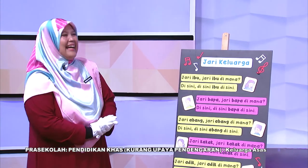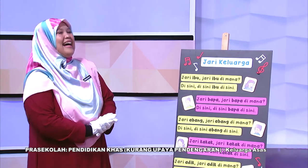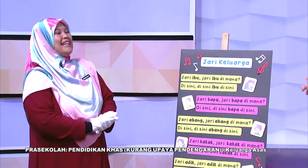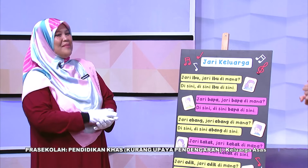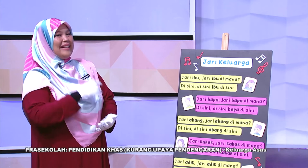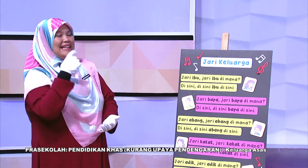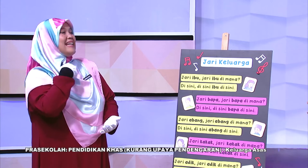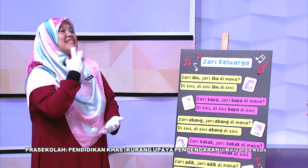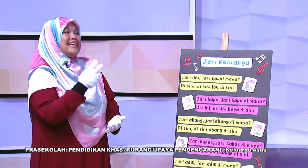menyanyi